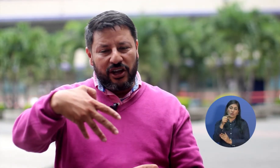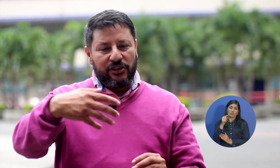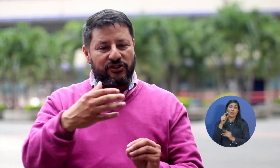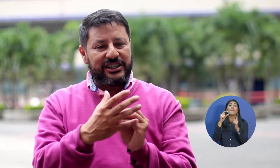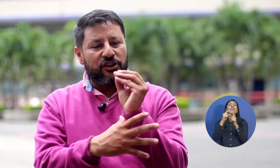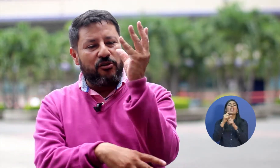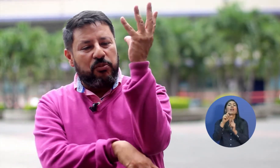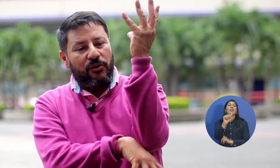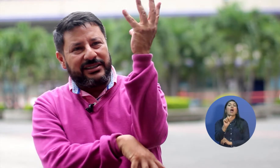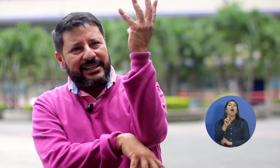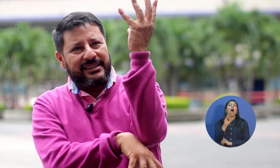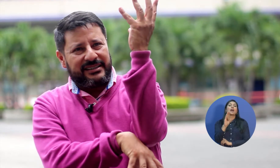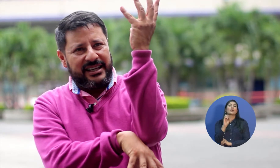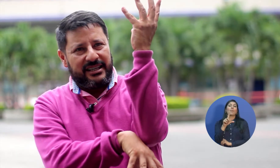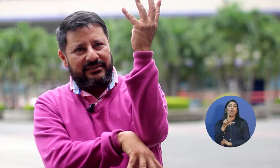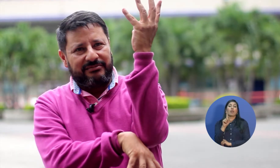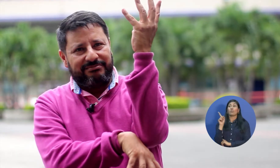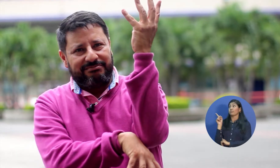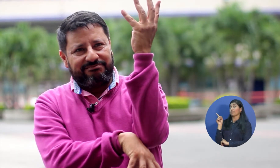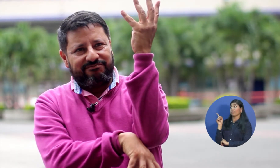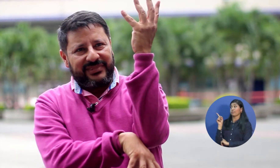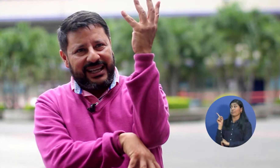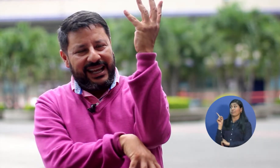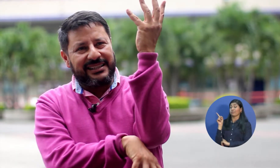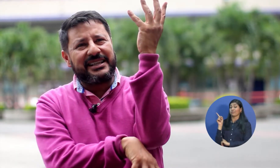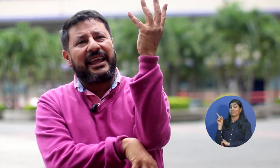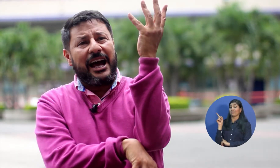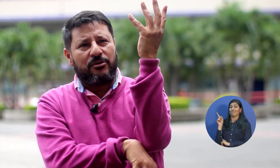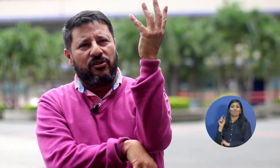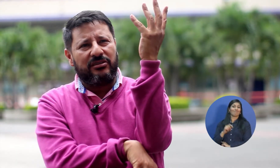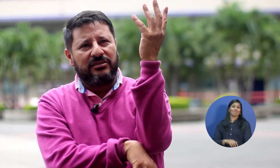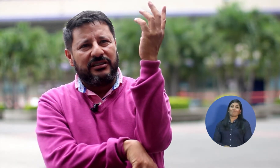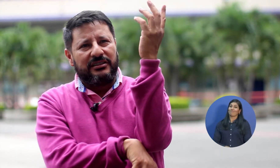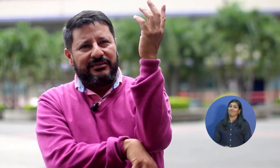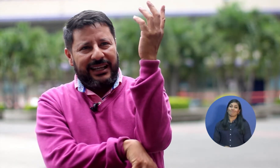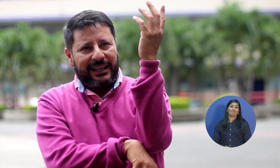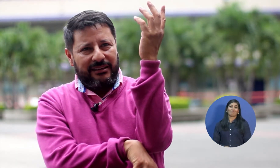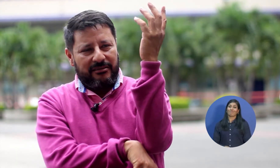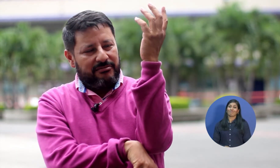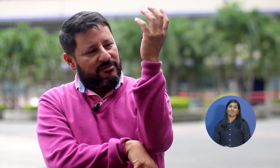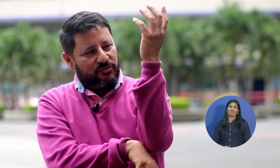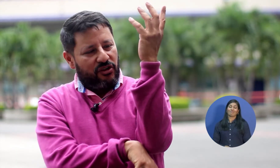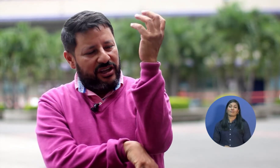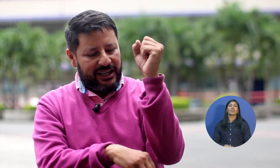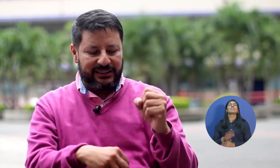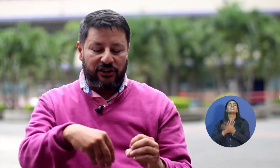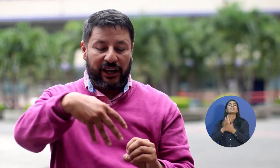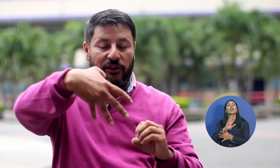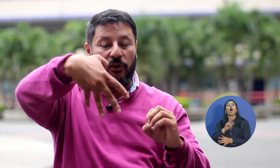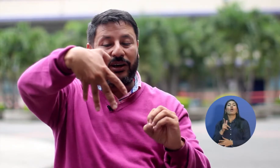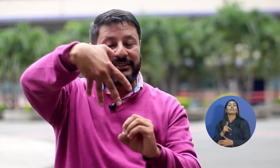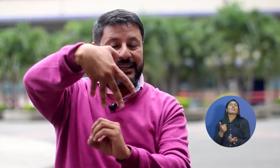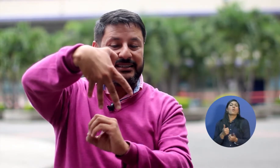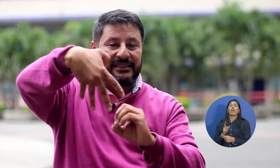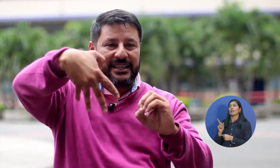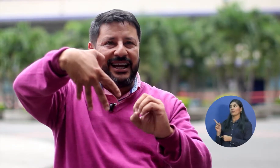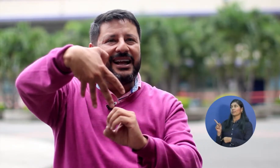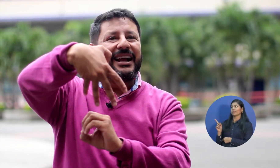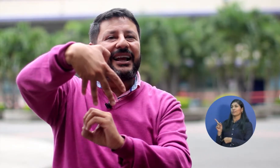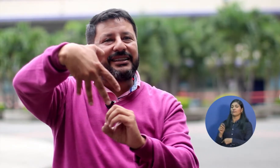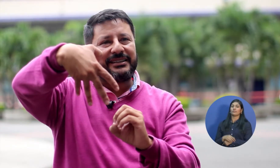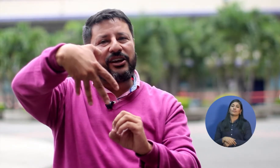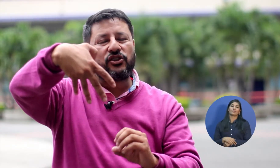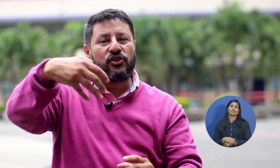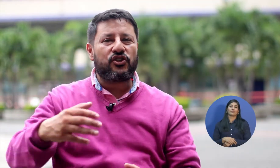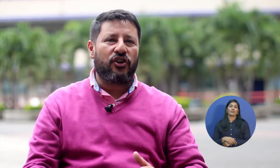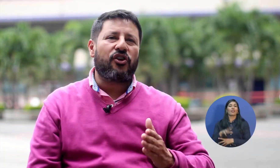método. Entonces yo no puedo hacer esta seña, que es la seña de árbol, biológica, sino que yo debo hacer esta seña